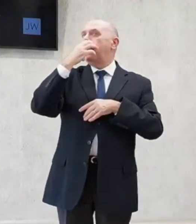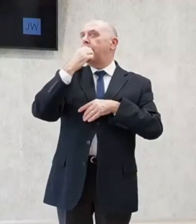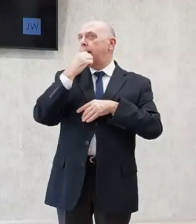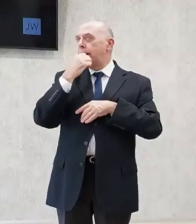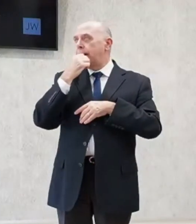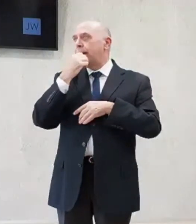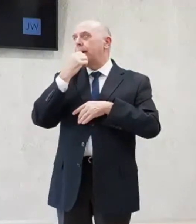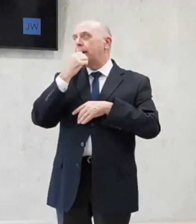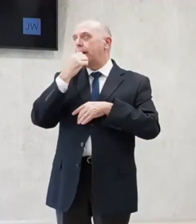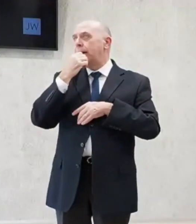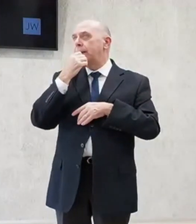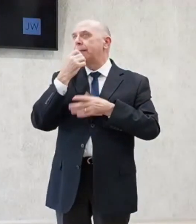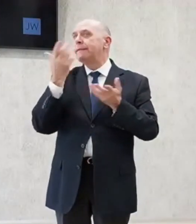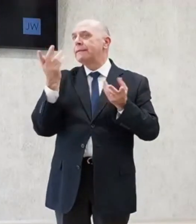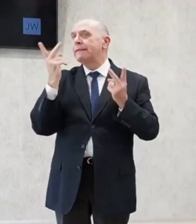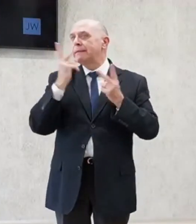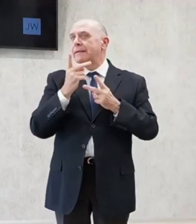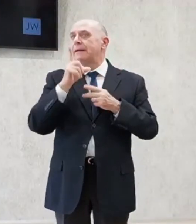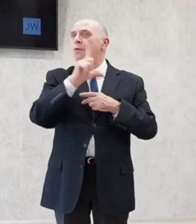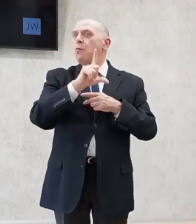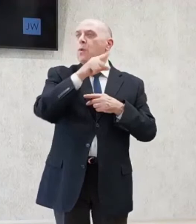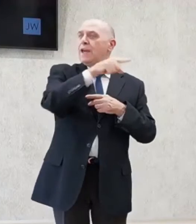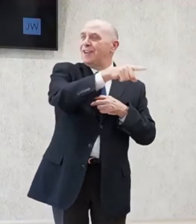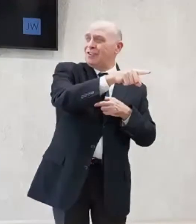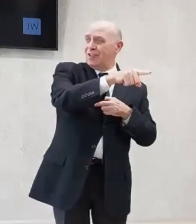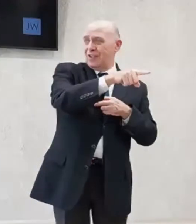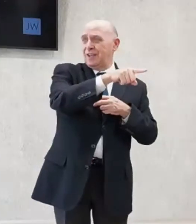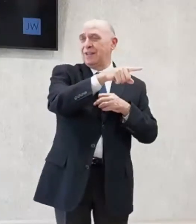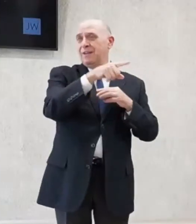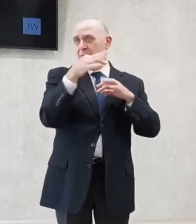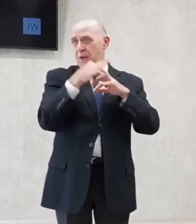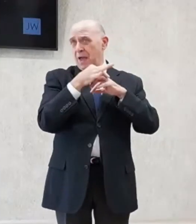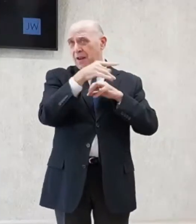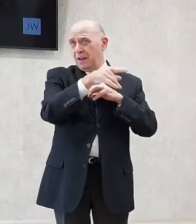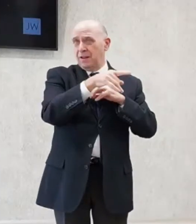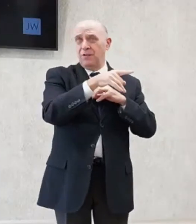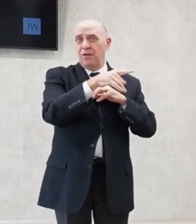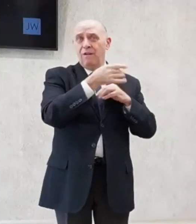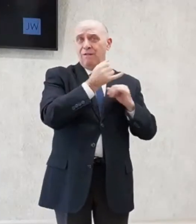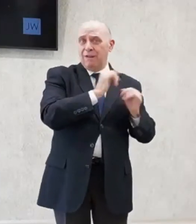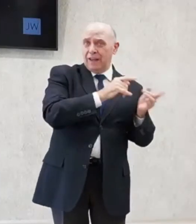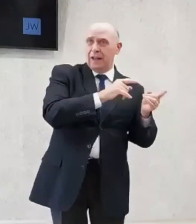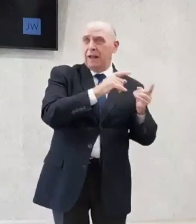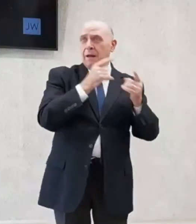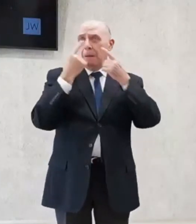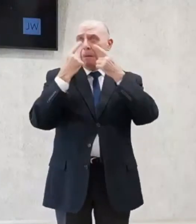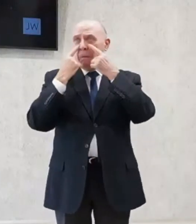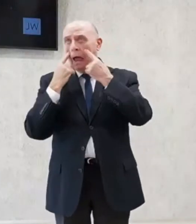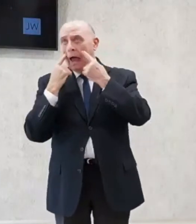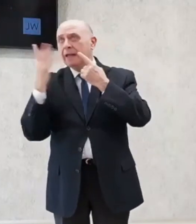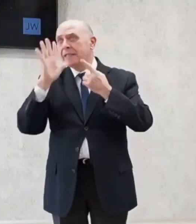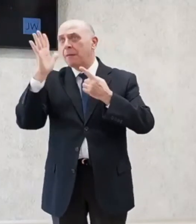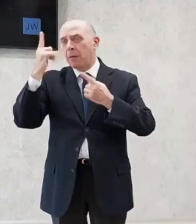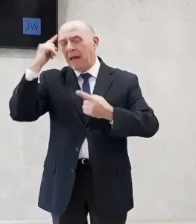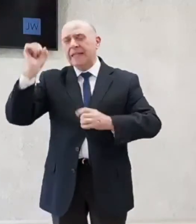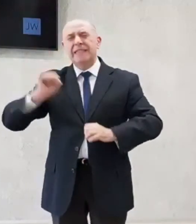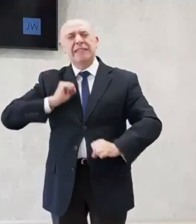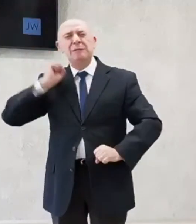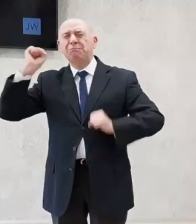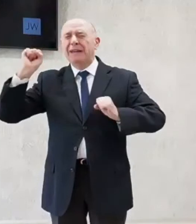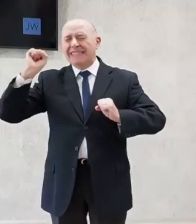Luigi avete ceduto un pochino nella disperazione può essere normale ma lì poi si deve reagire Infatti